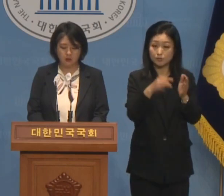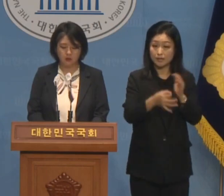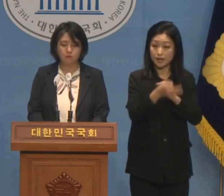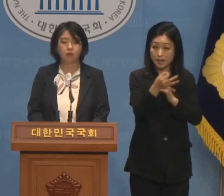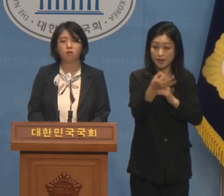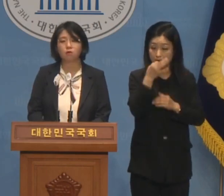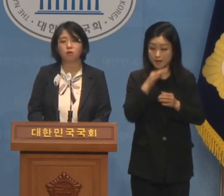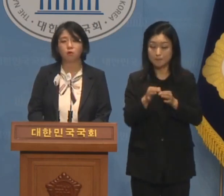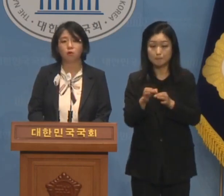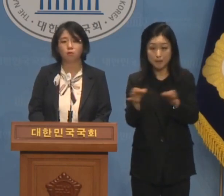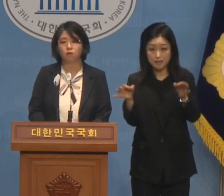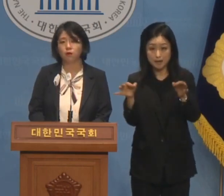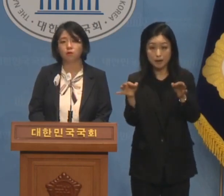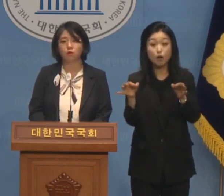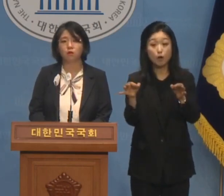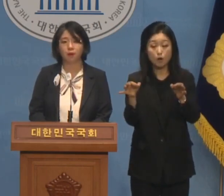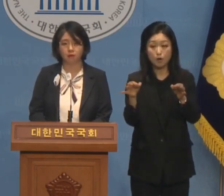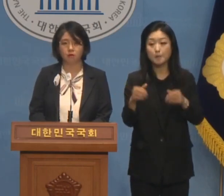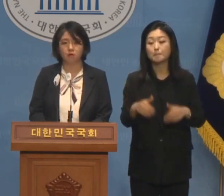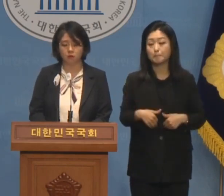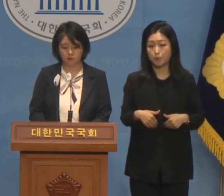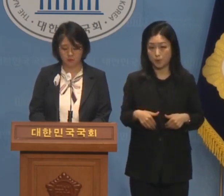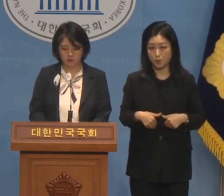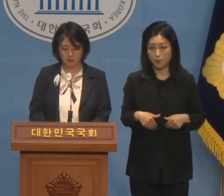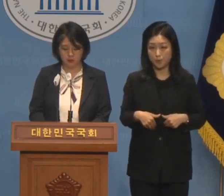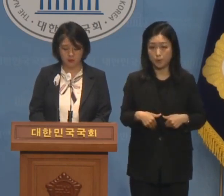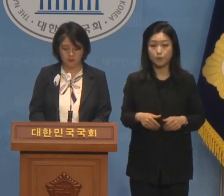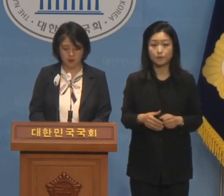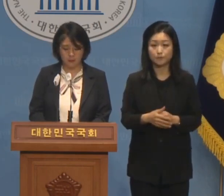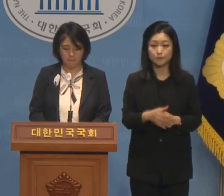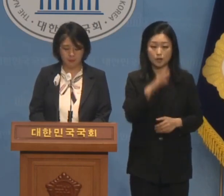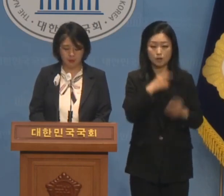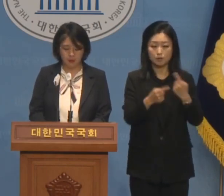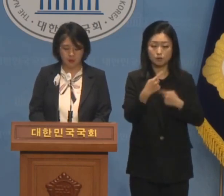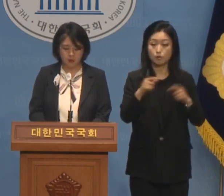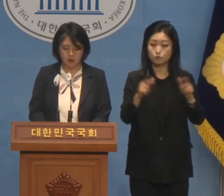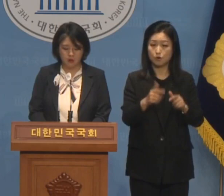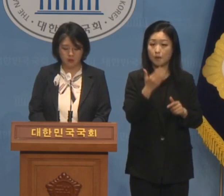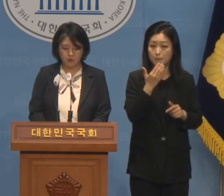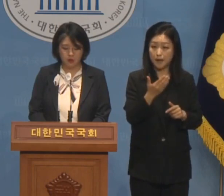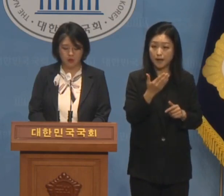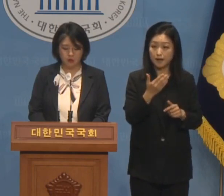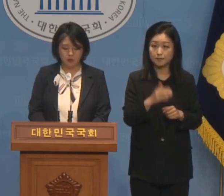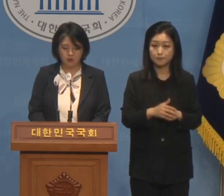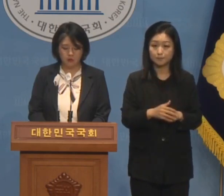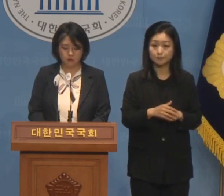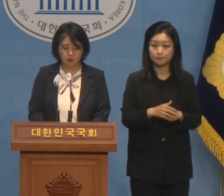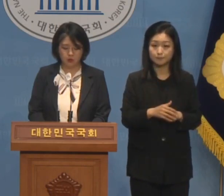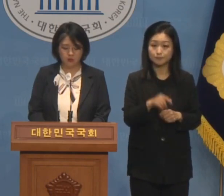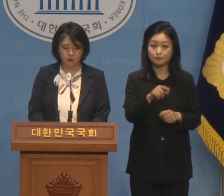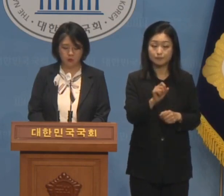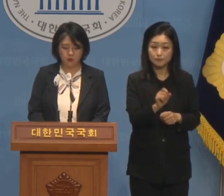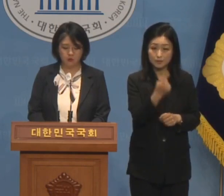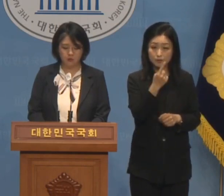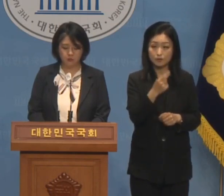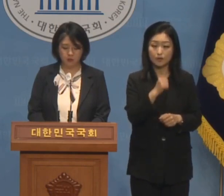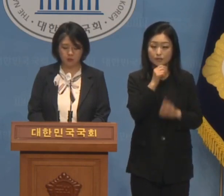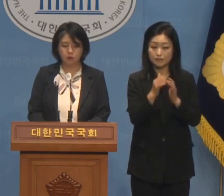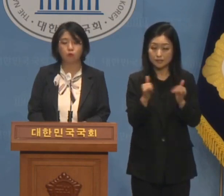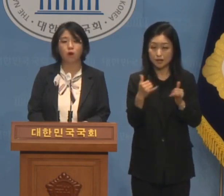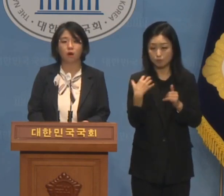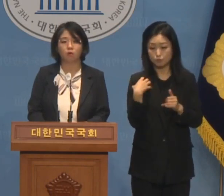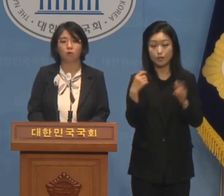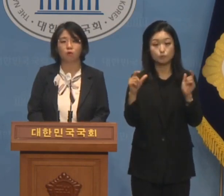배당은 지금의 탄소세 도입을 위해서는 반드시 필요합니다. 탄소세의 역진성으로 인한 저소득층의